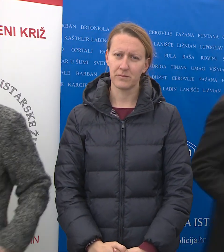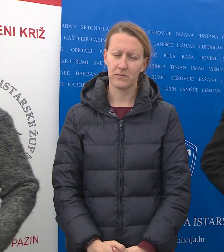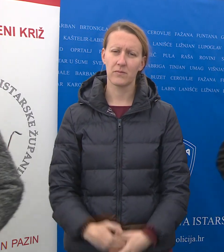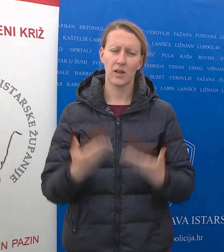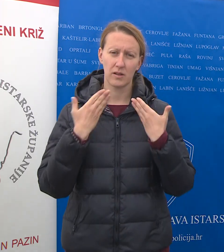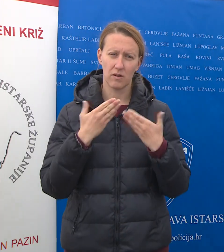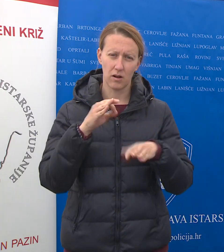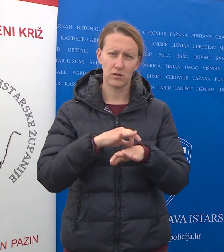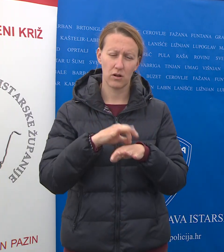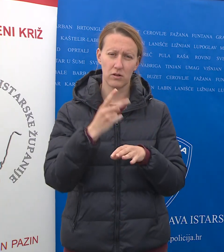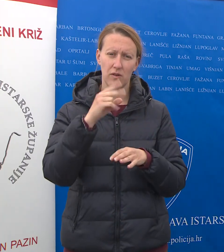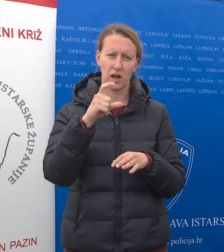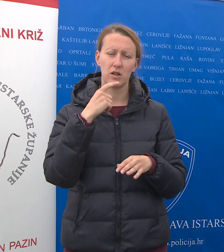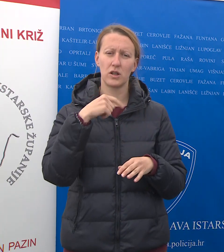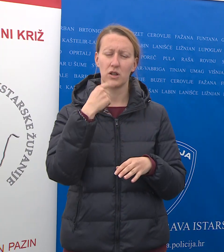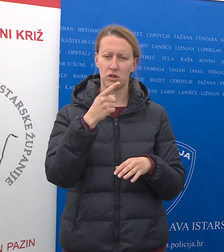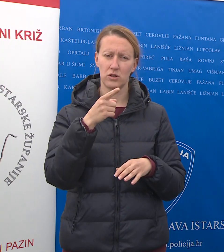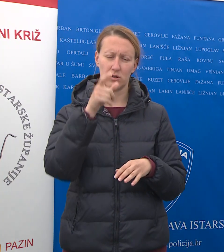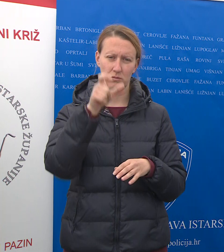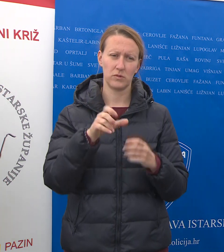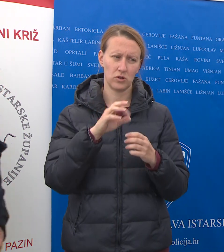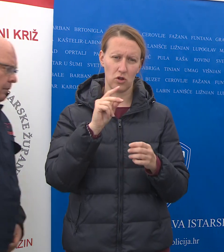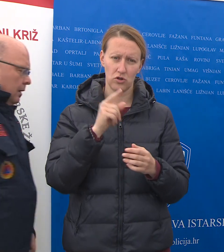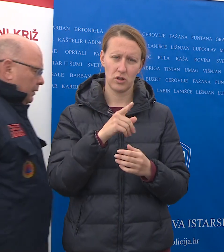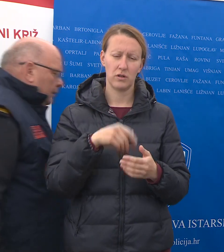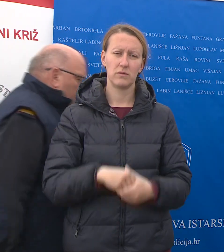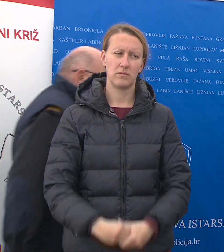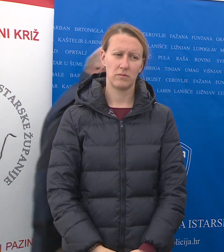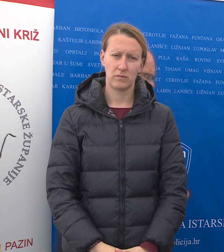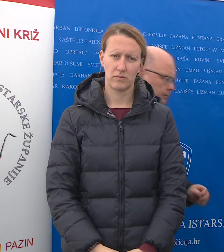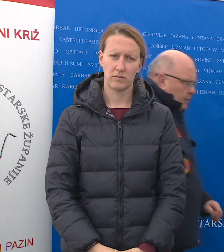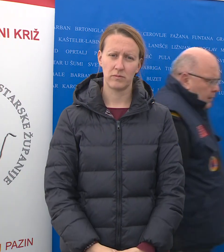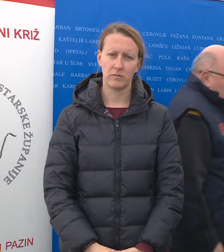Evo, zahvalio bi doktorici Valić i dao bi riječ načelniku stožera.